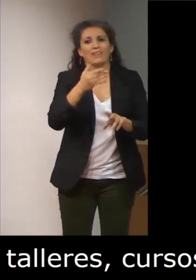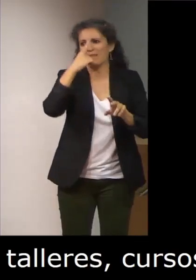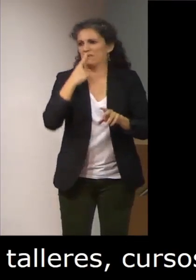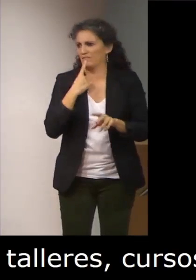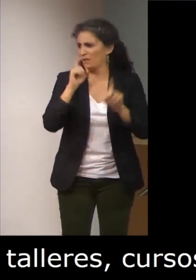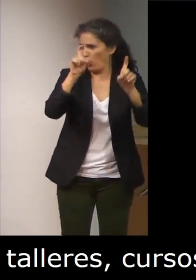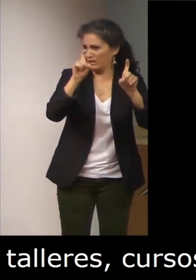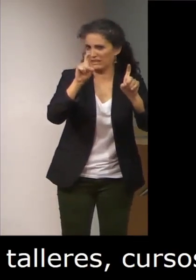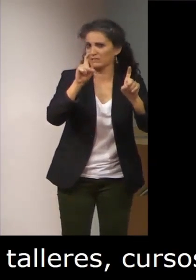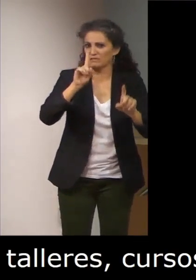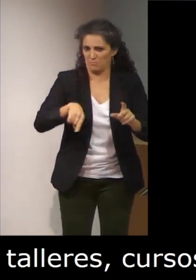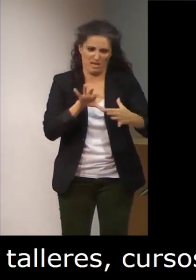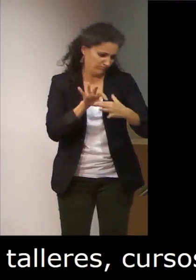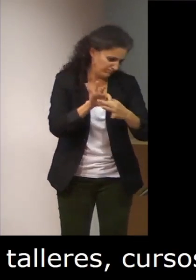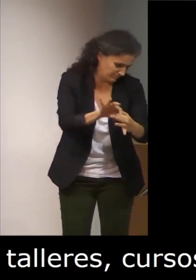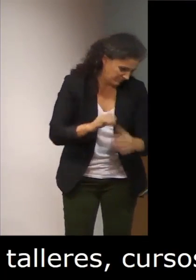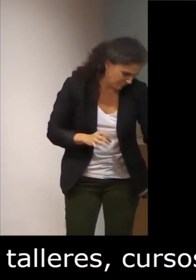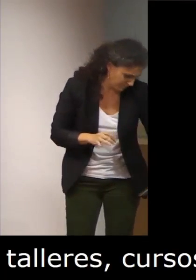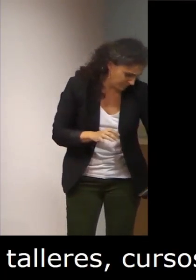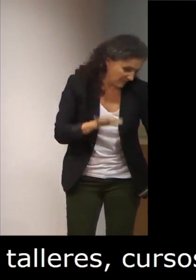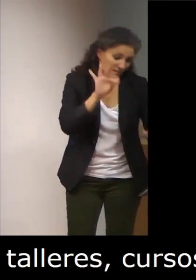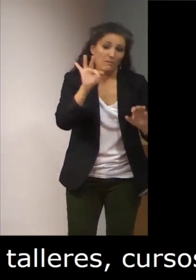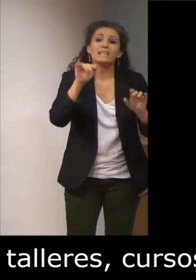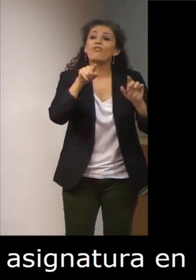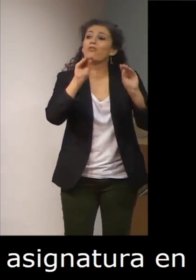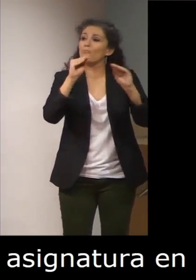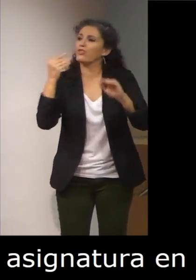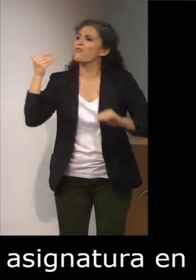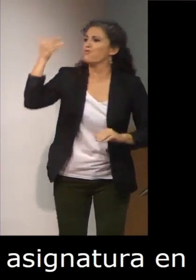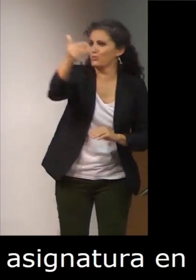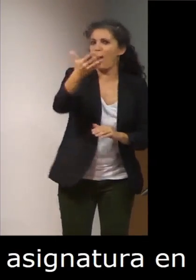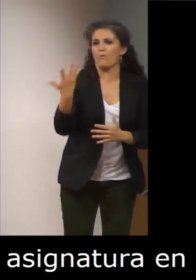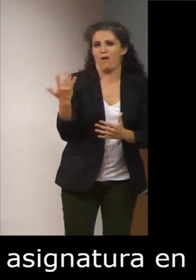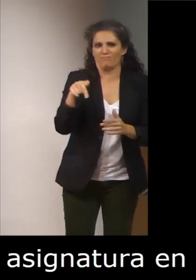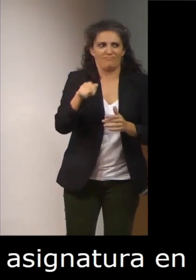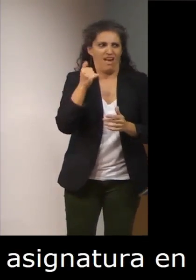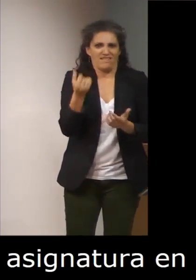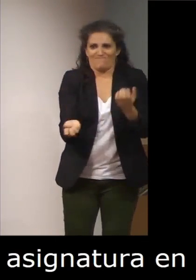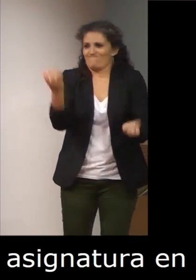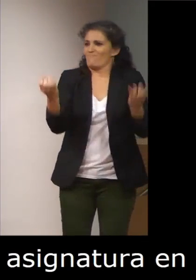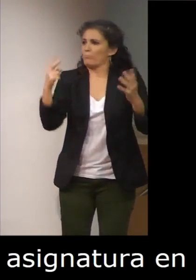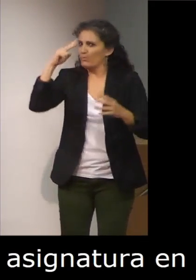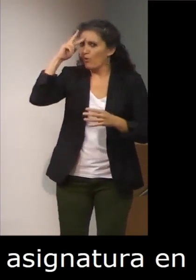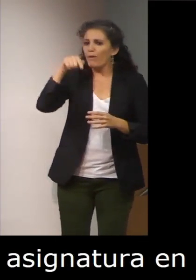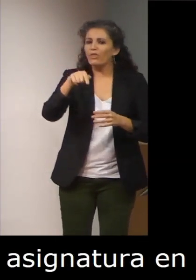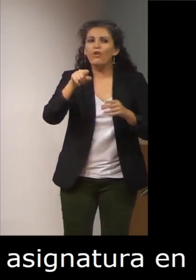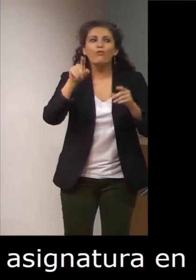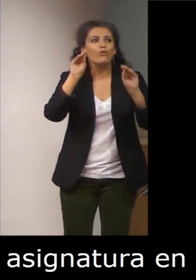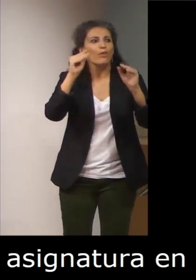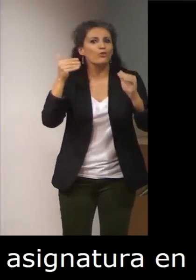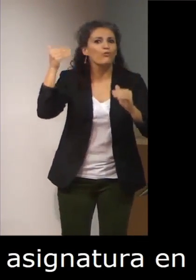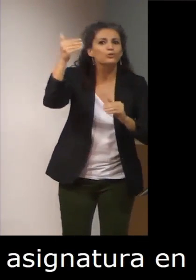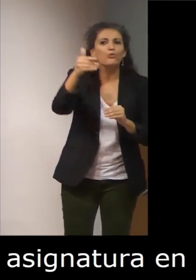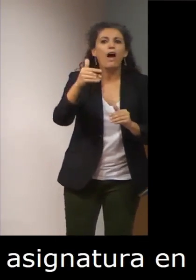idiomas pero tenemos que no perder de vista y analizar la el perfil de estos docentes y el futuro de esa